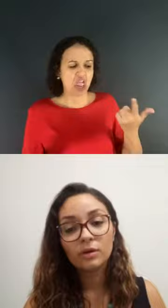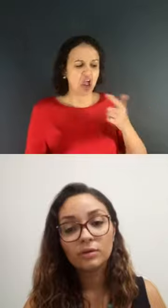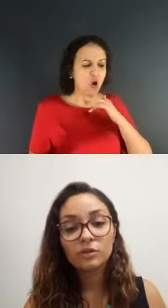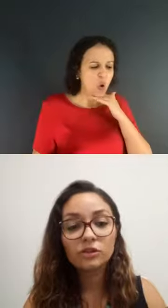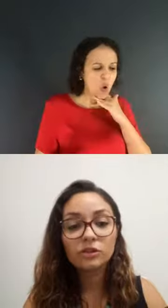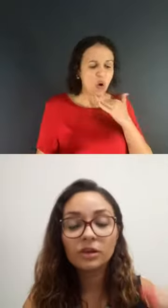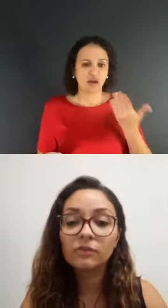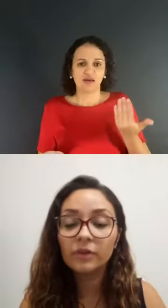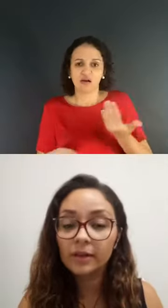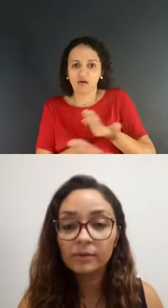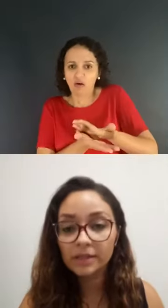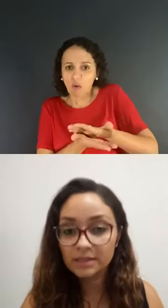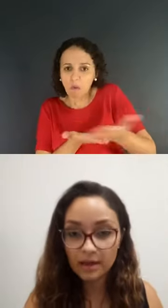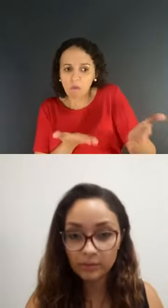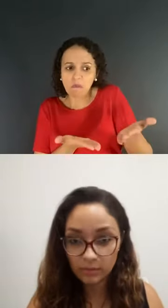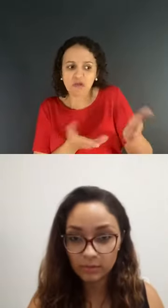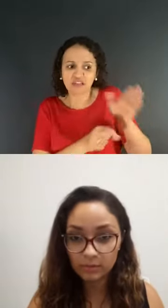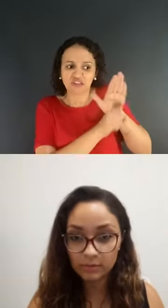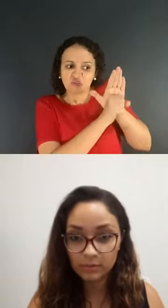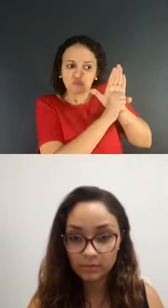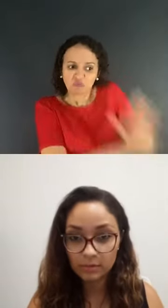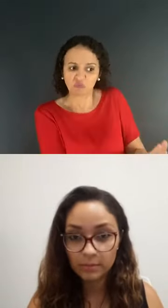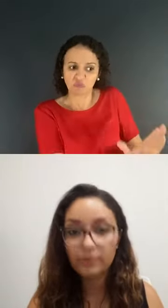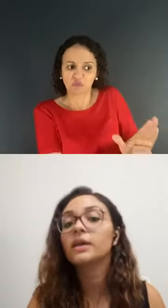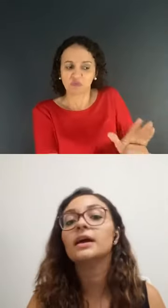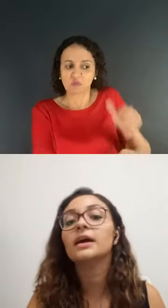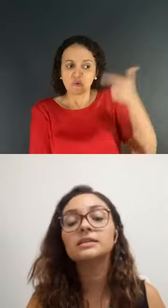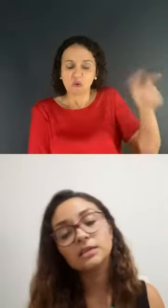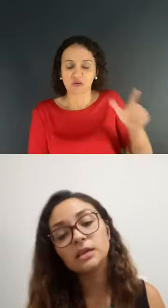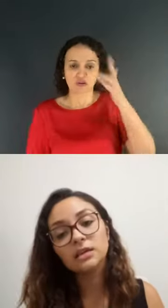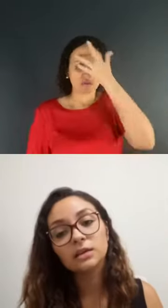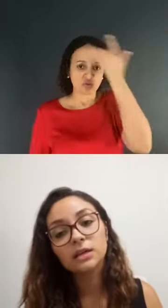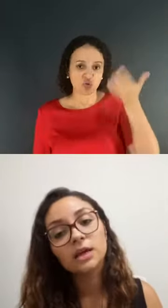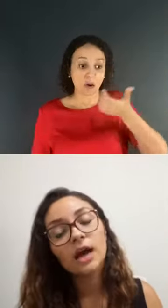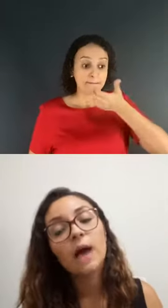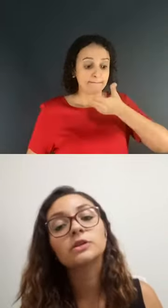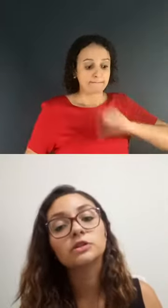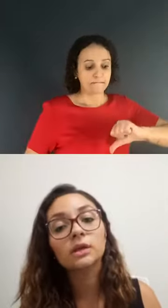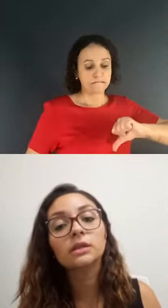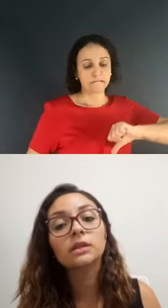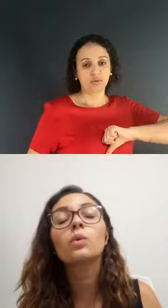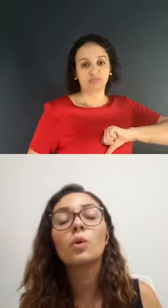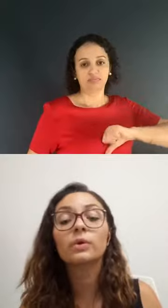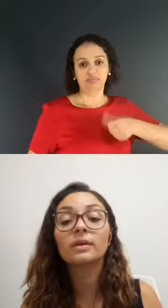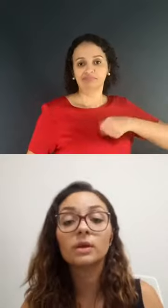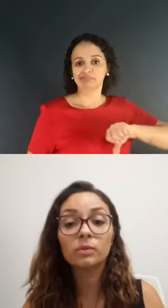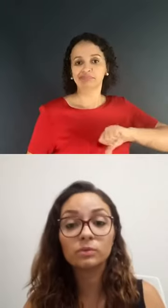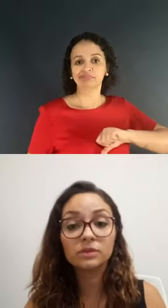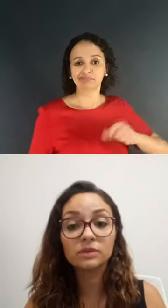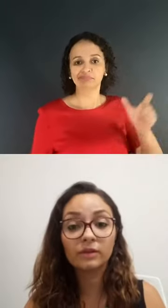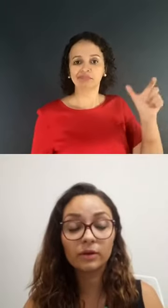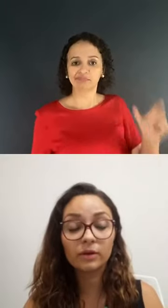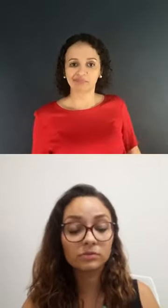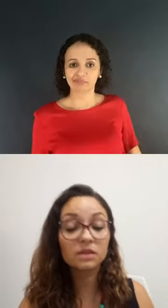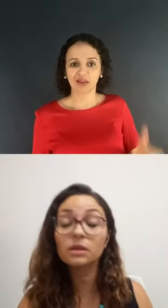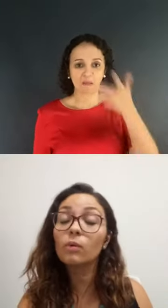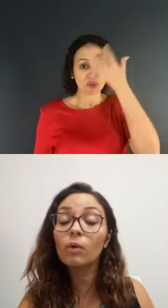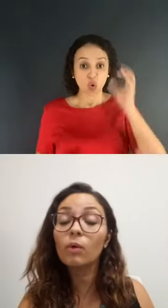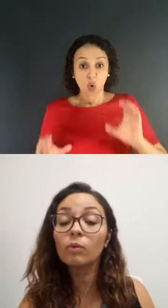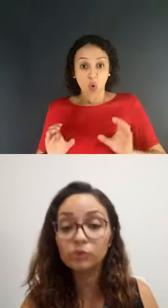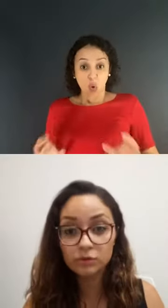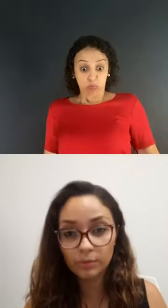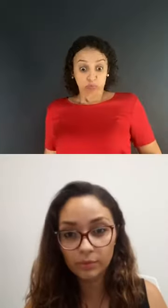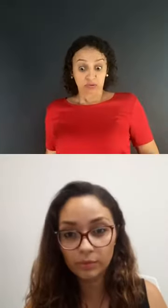intuito de inferiorizar o outro. Porque aí sim, a pessoa que tem o comportamento abusivo, ela vai conseguir